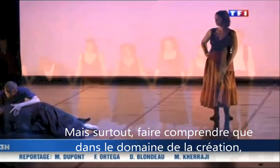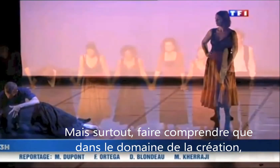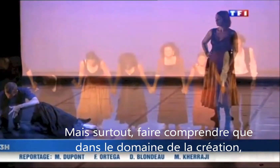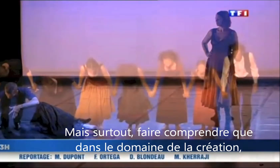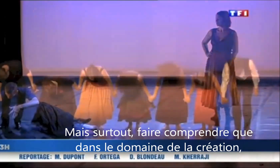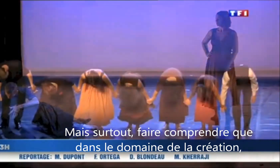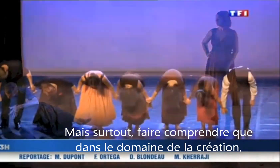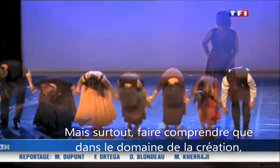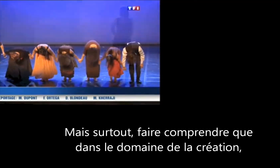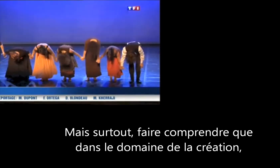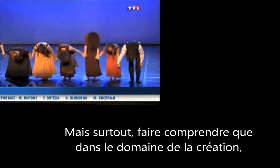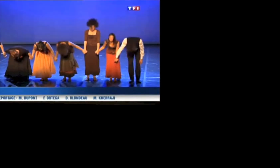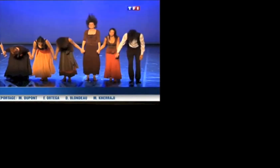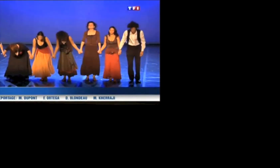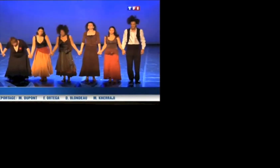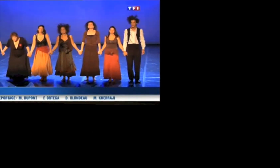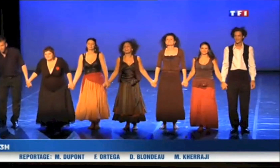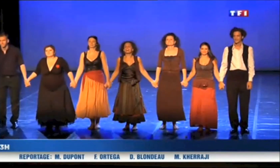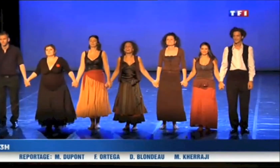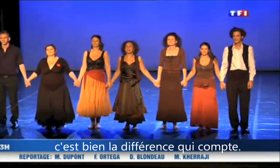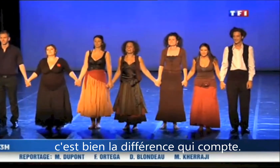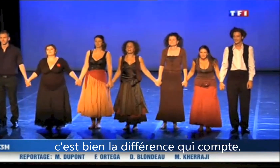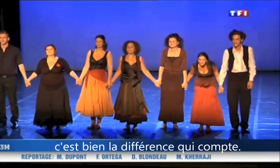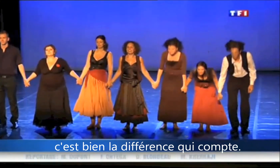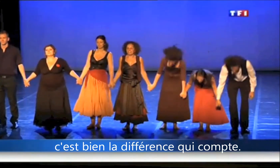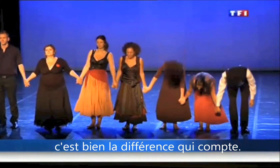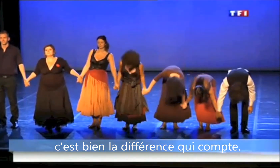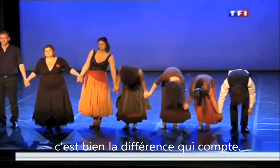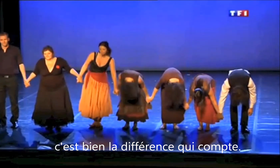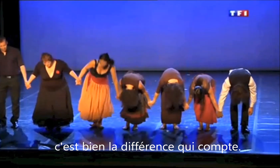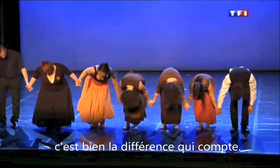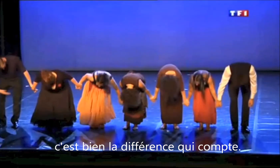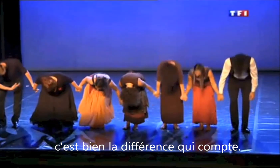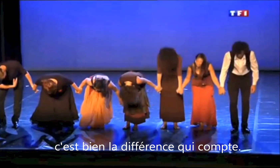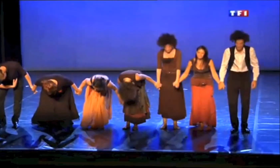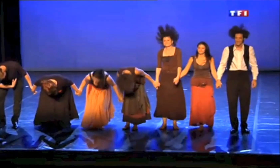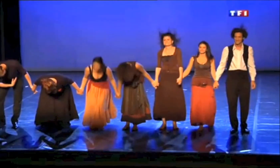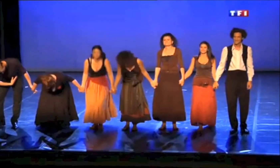surtout faire comprendre que dans le domaine de la création, c'est bien la différence qui compte.